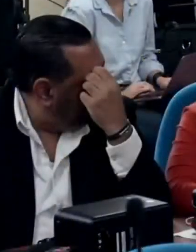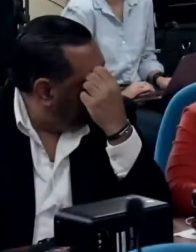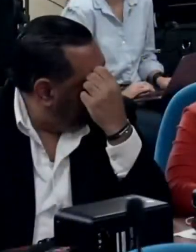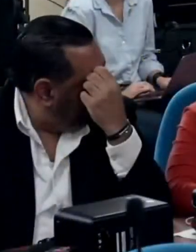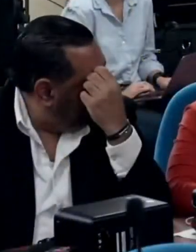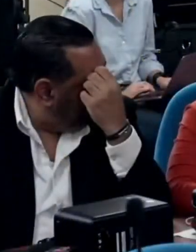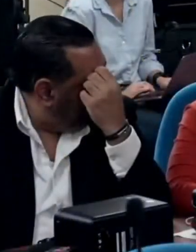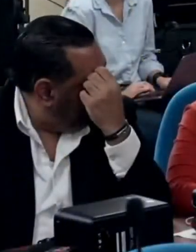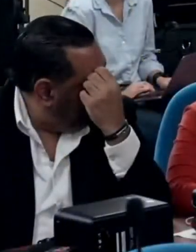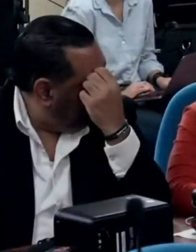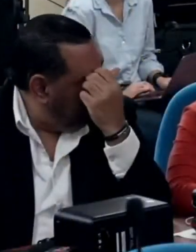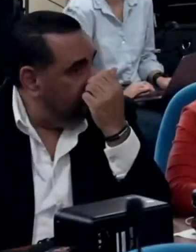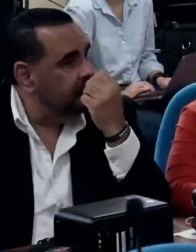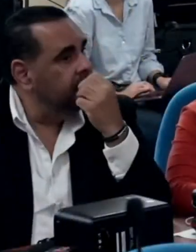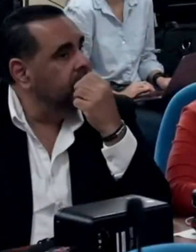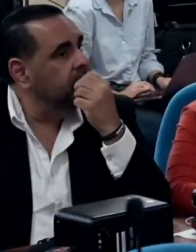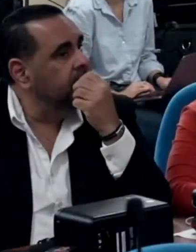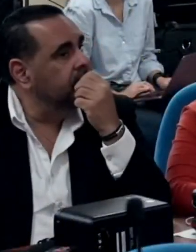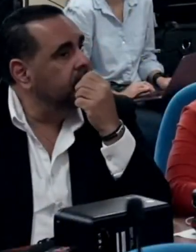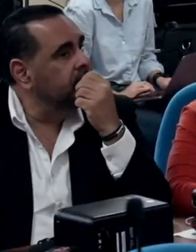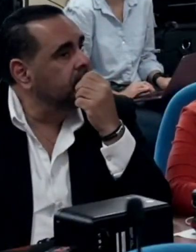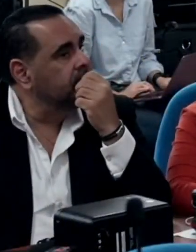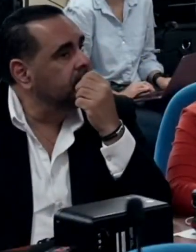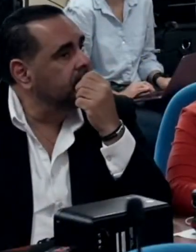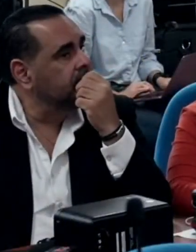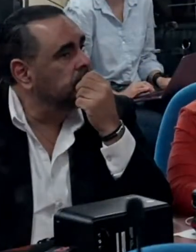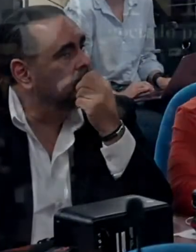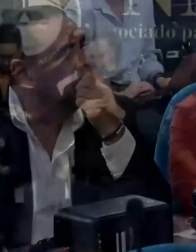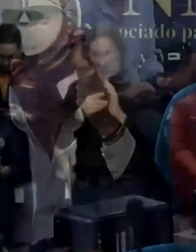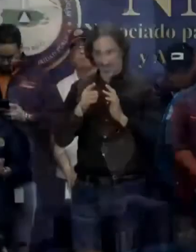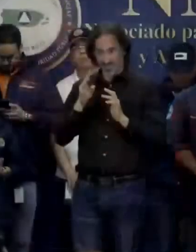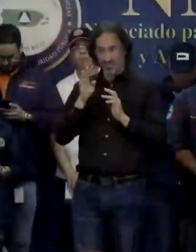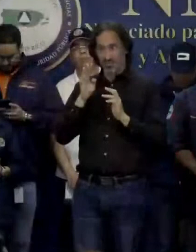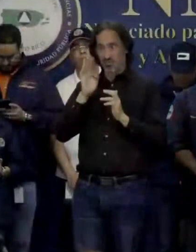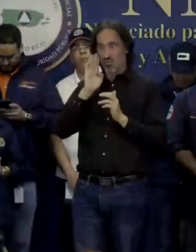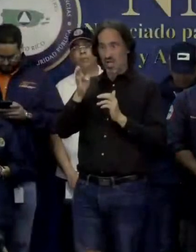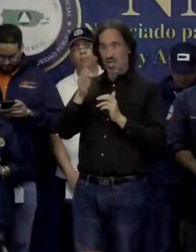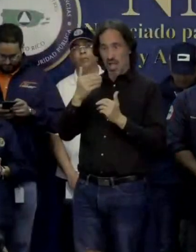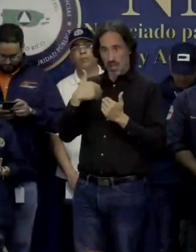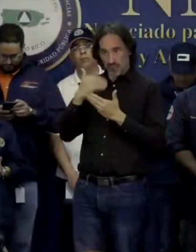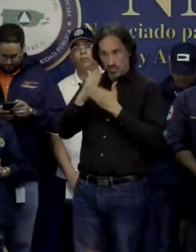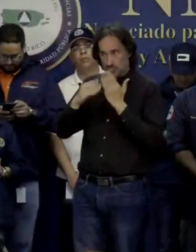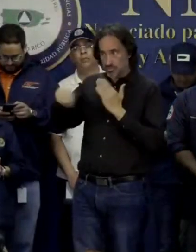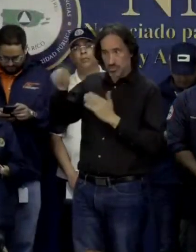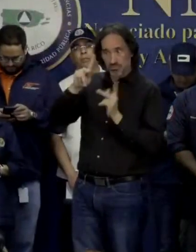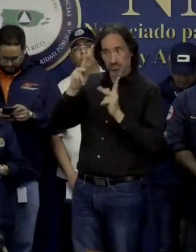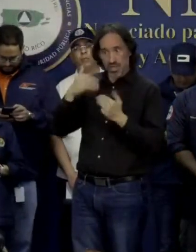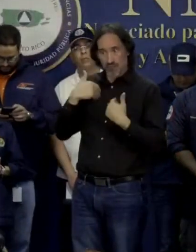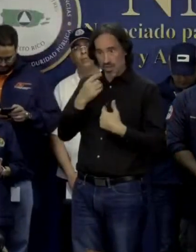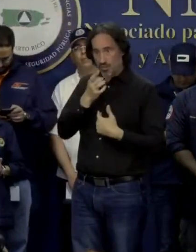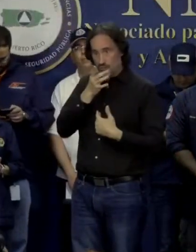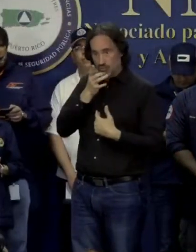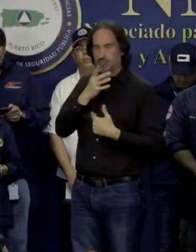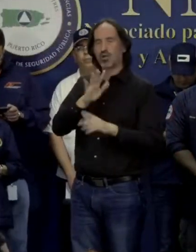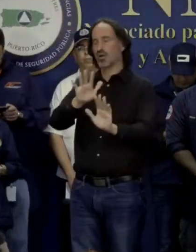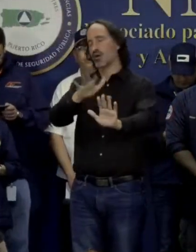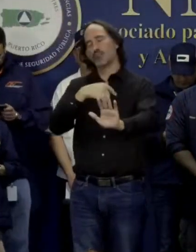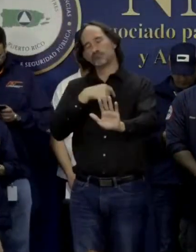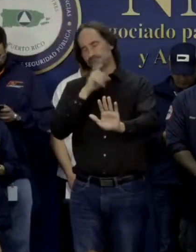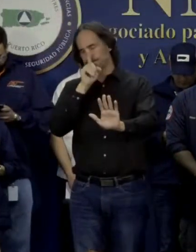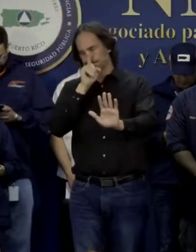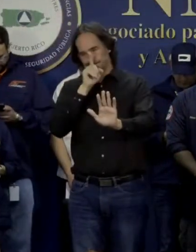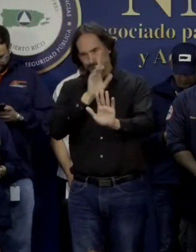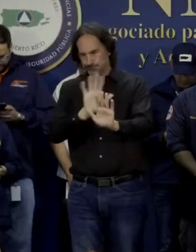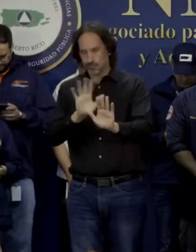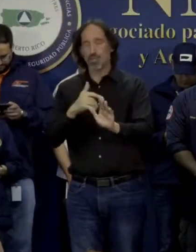toda probabilidad el viernes la gente en su mayoría puede... Yo no voy a poner una fecha límite, pero sí, yo quiero que ahora lo que yo le he pedido tanto a Energía